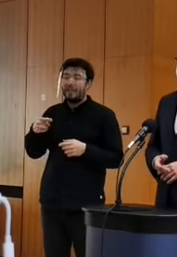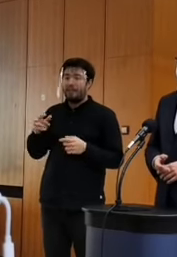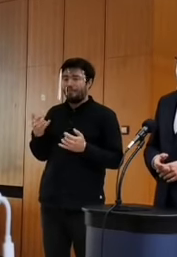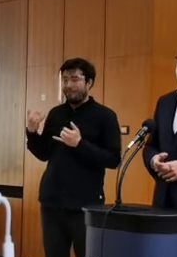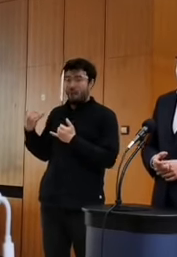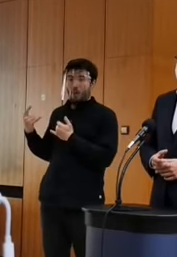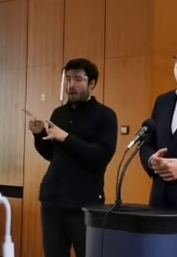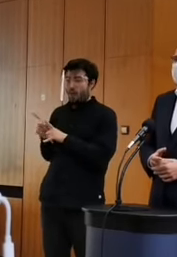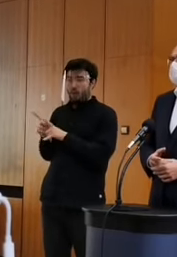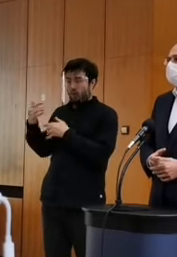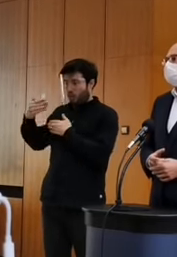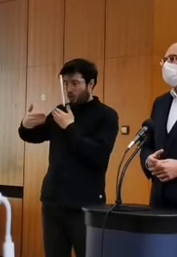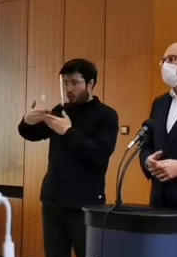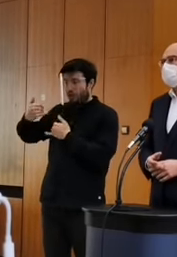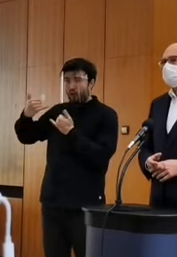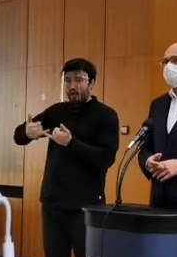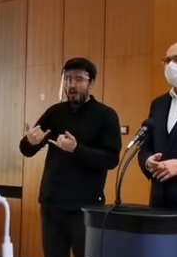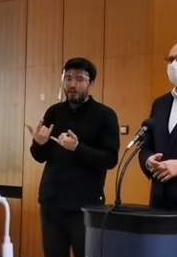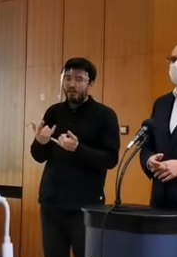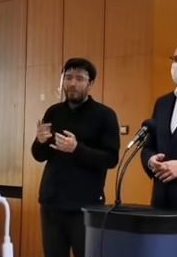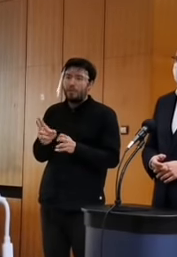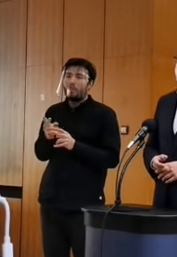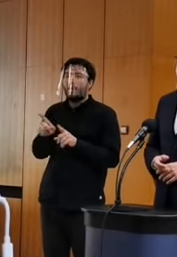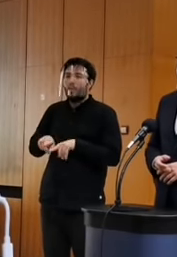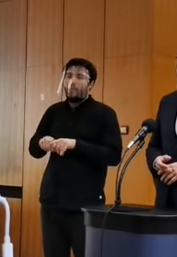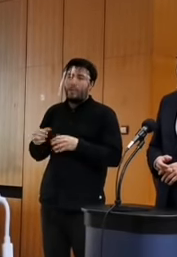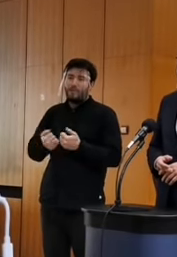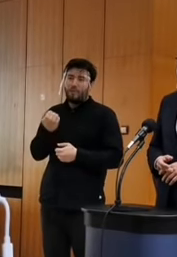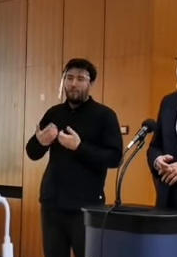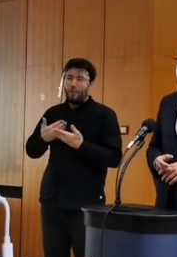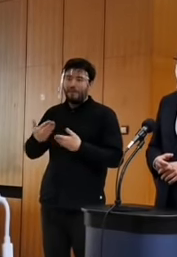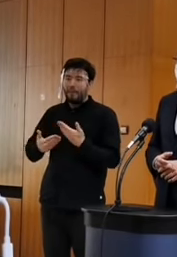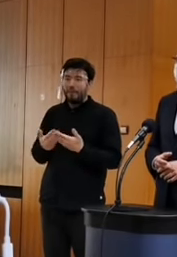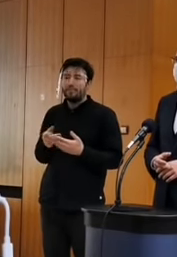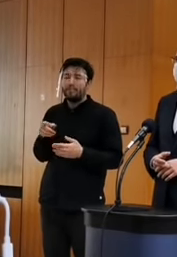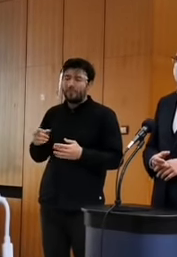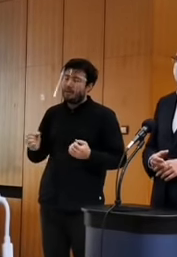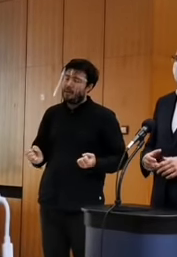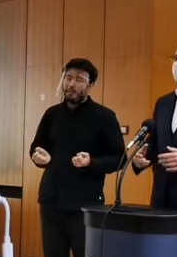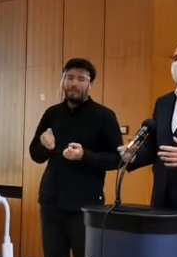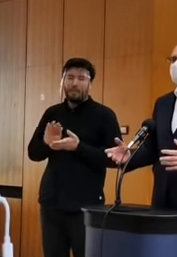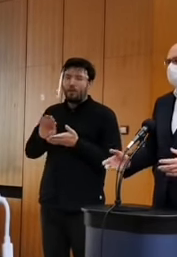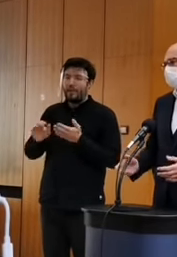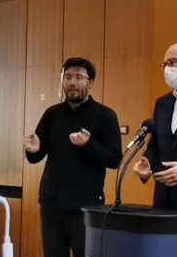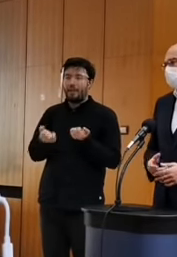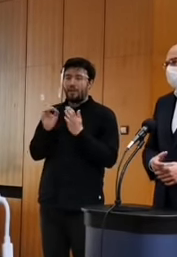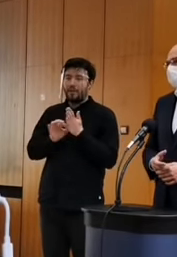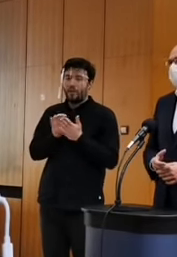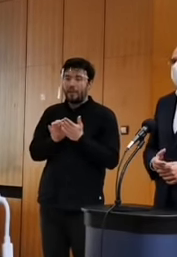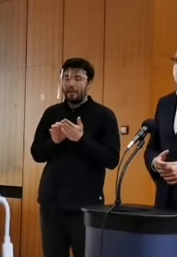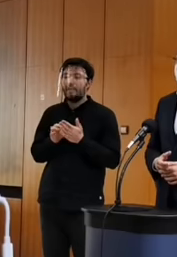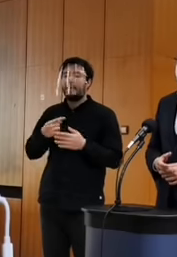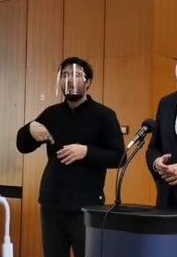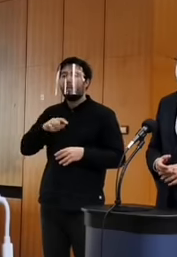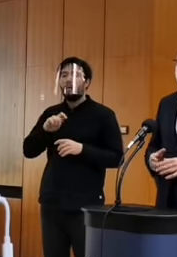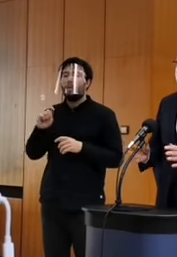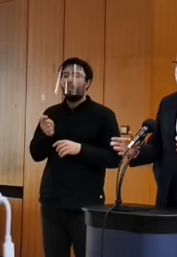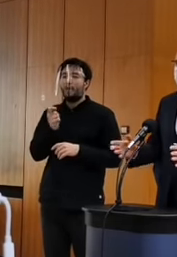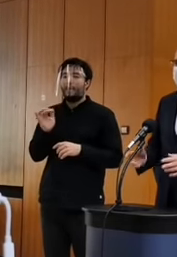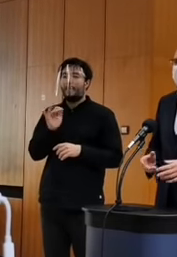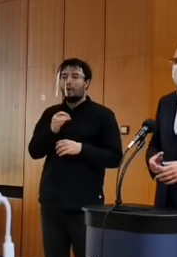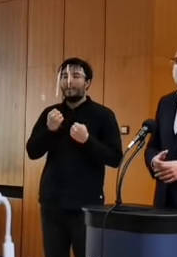fungovať. Nachádzame sa v mimoriadne ťažkej situácii, boj s pandémiou evidentne nezvládame.